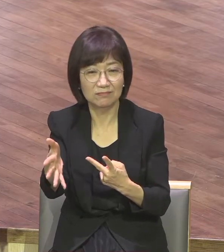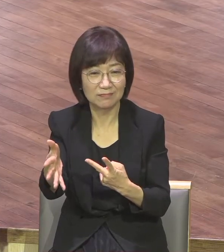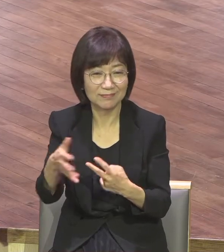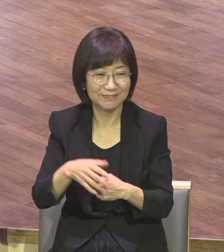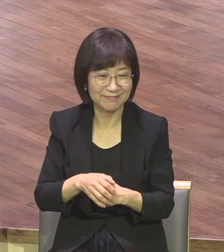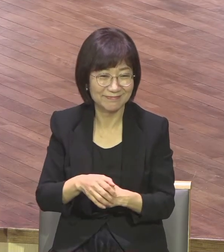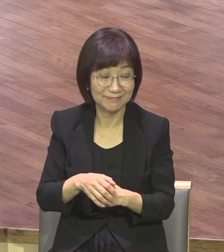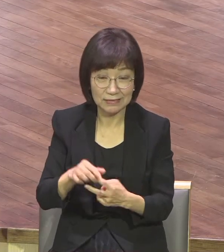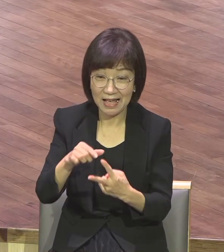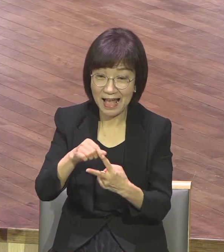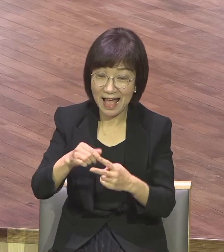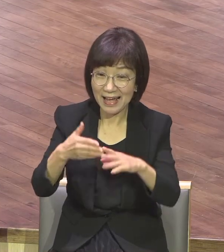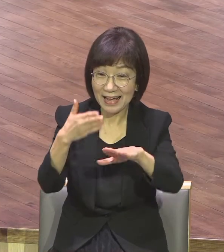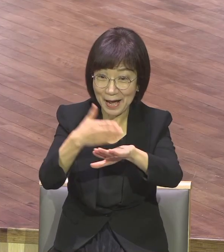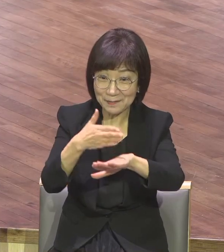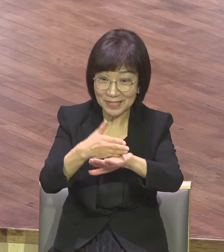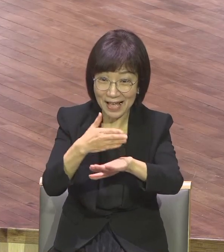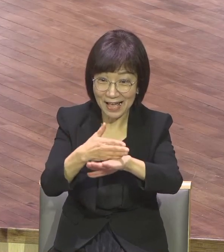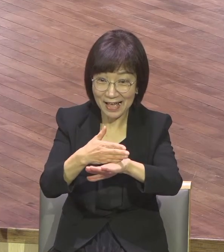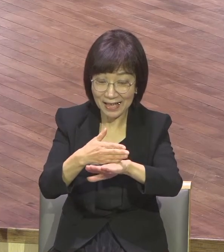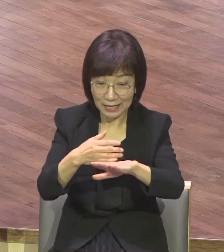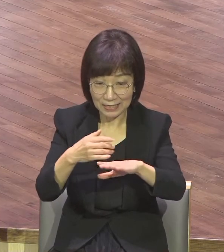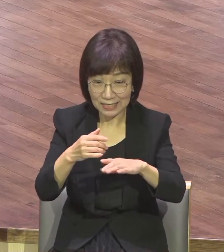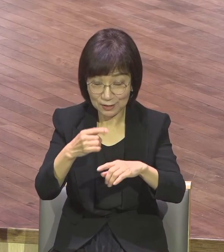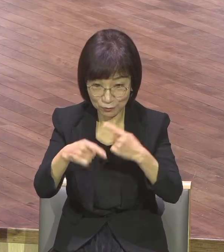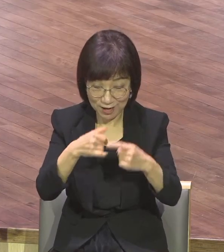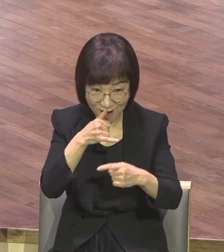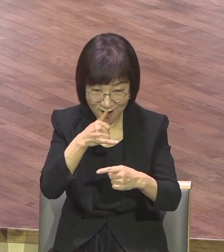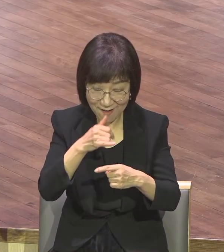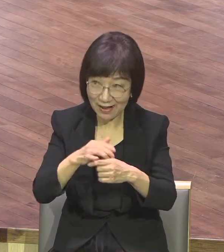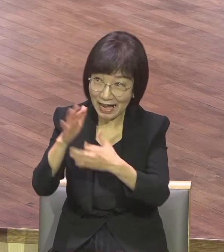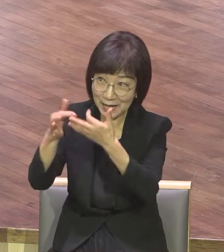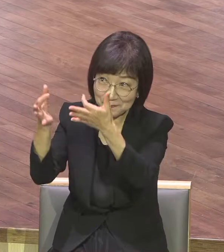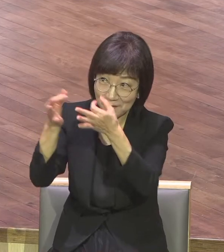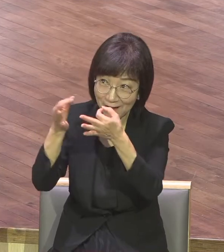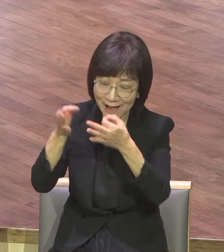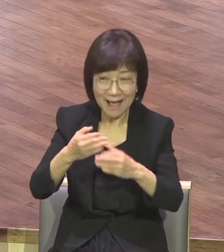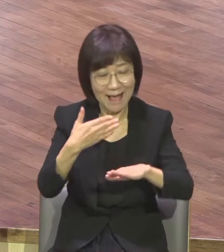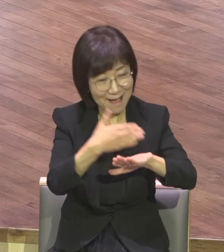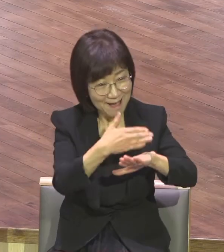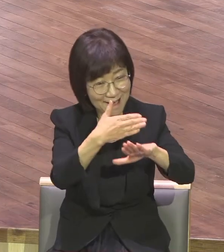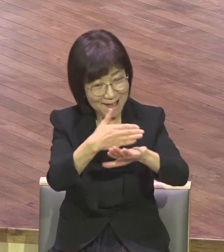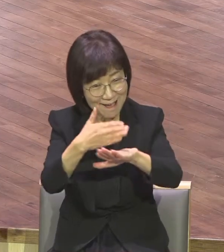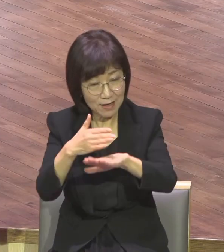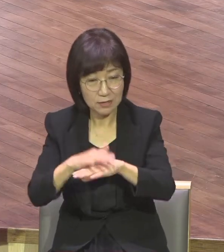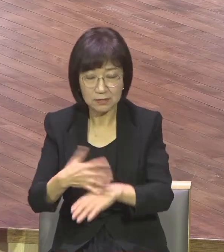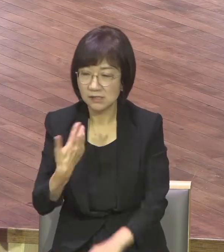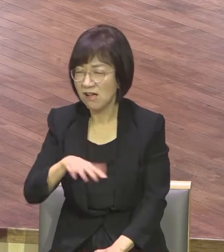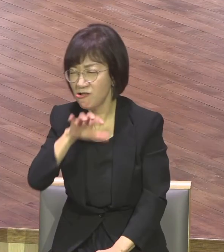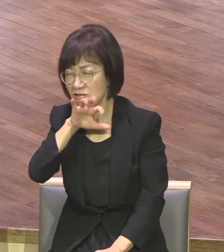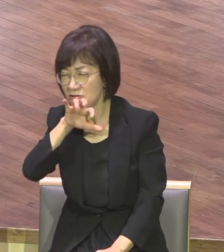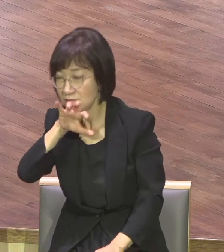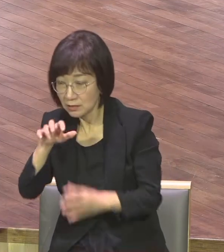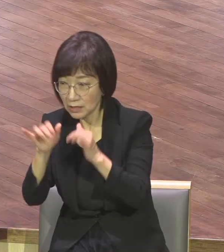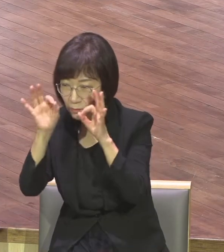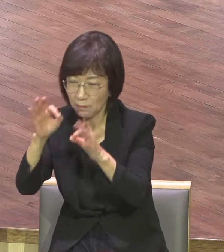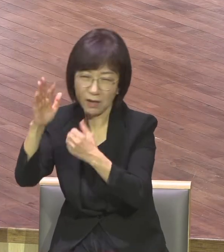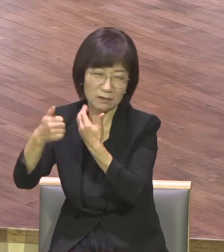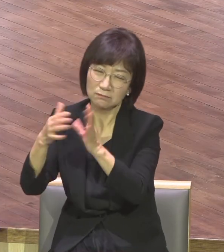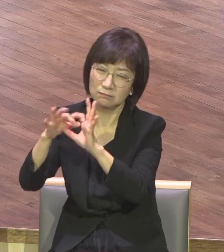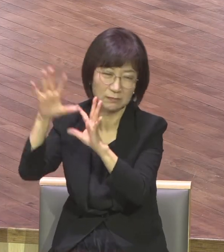감사하는 사람은 하나님을 의식하는 삶이고 감사하지 않고 불평하는 사람은 하나님 없는 삶이에요.